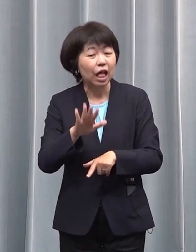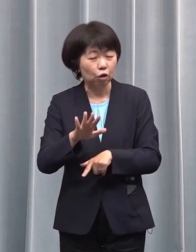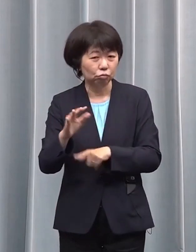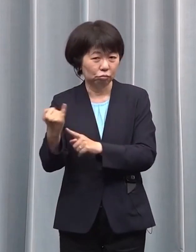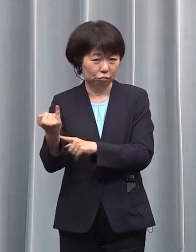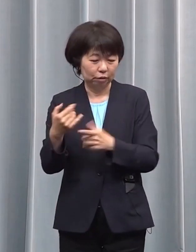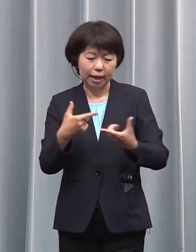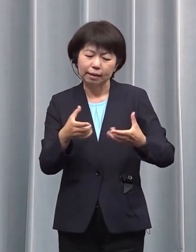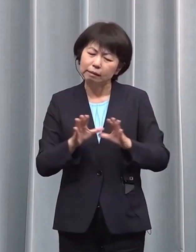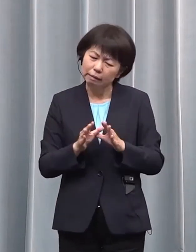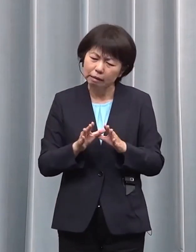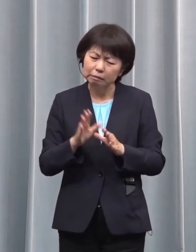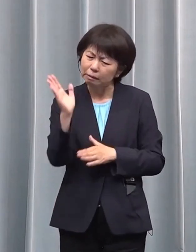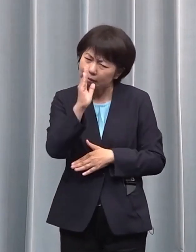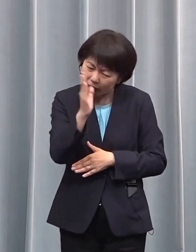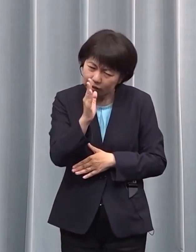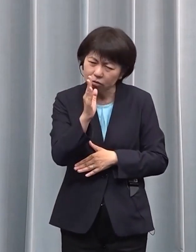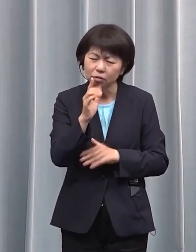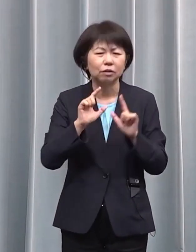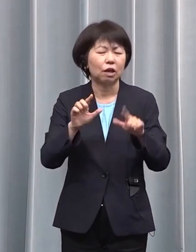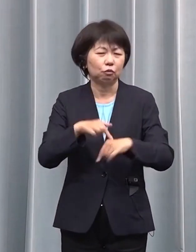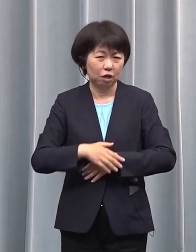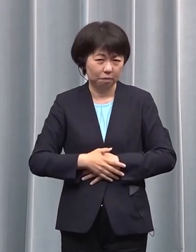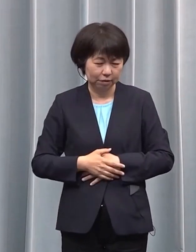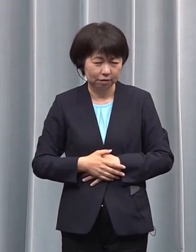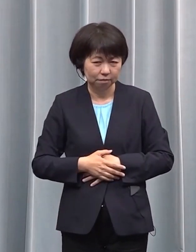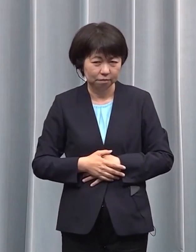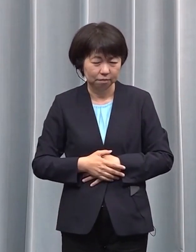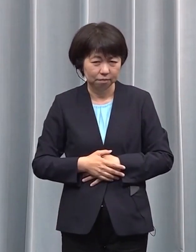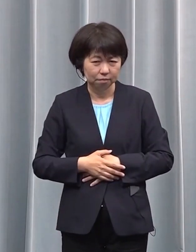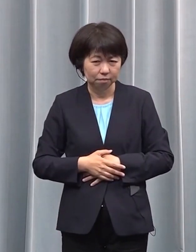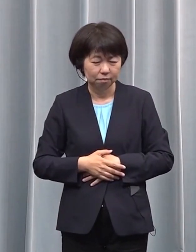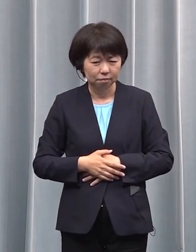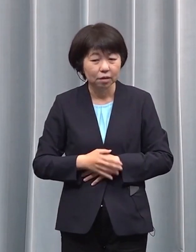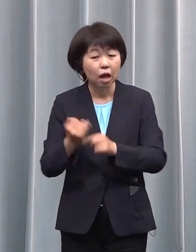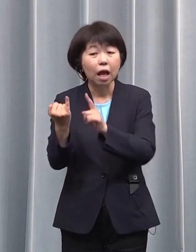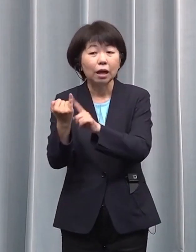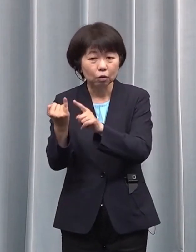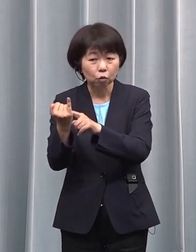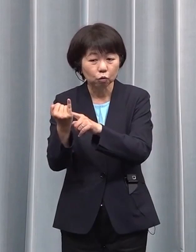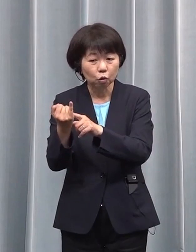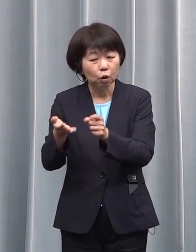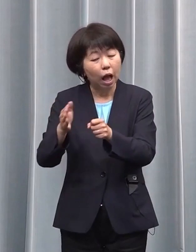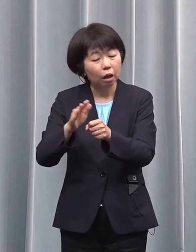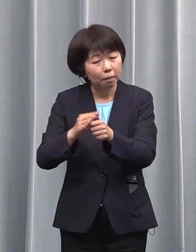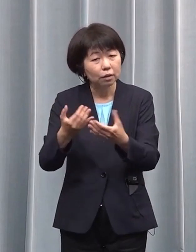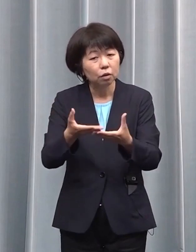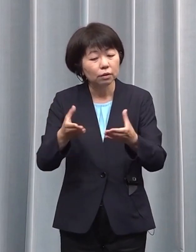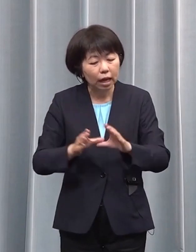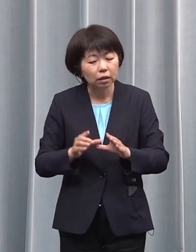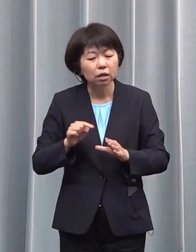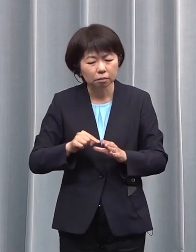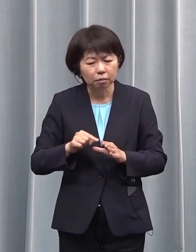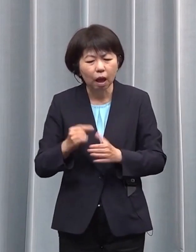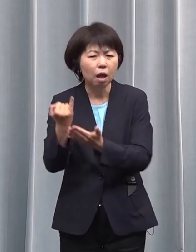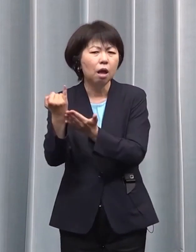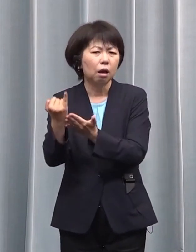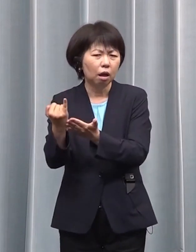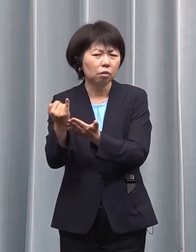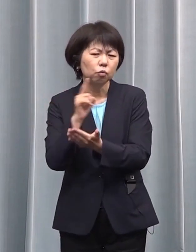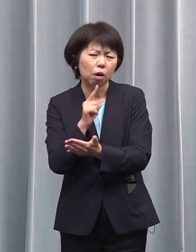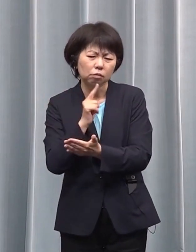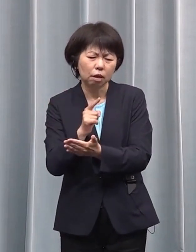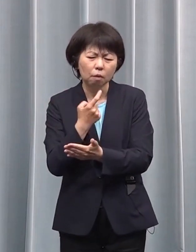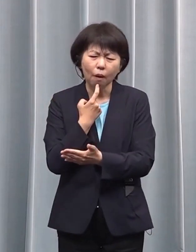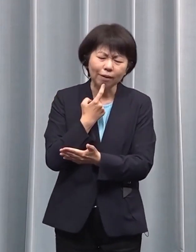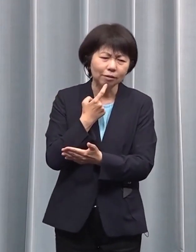。まあ、こういったですね、母体となる支援団体でさえもが柳瀬さんの発言を疑問視をしている、